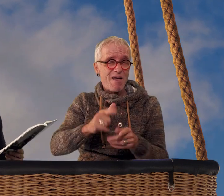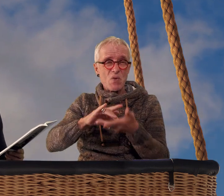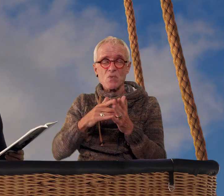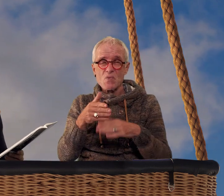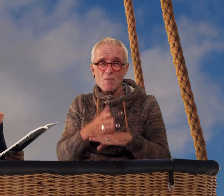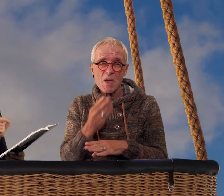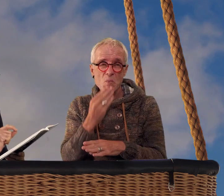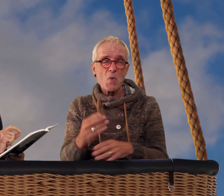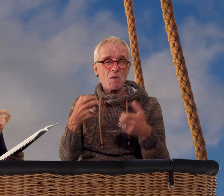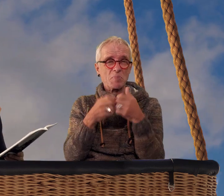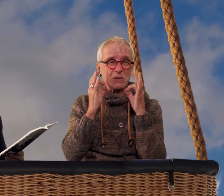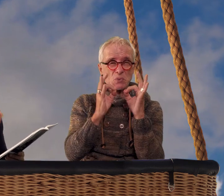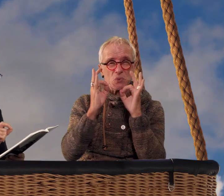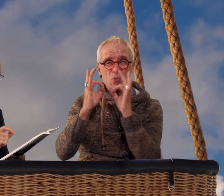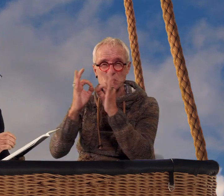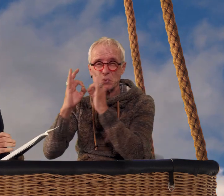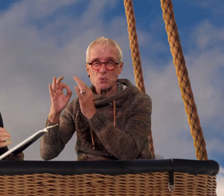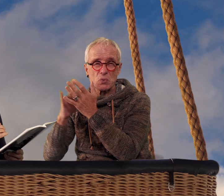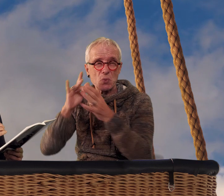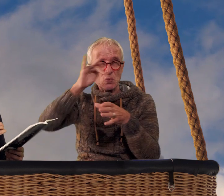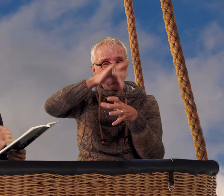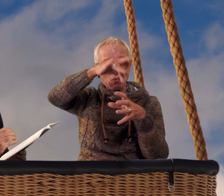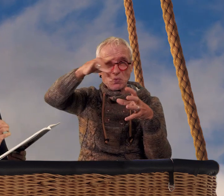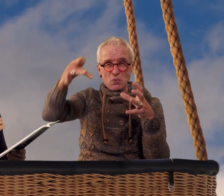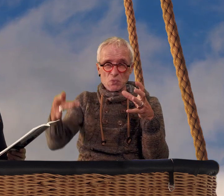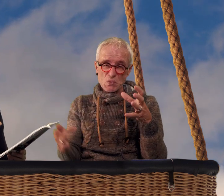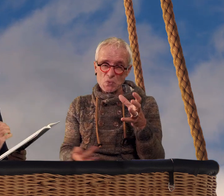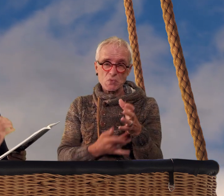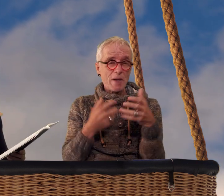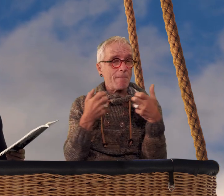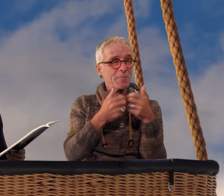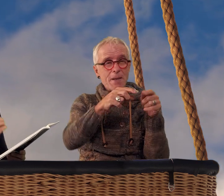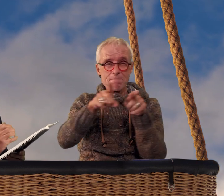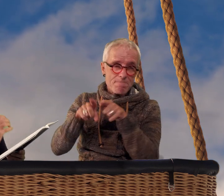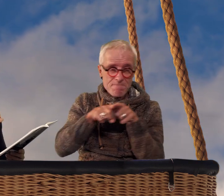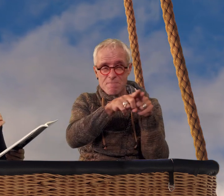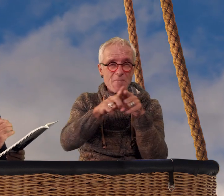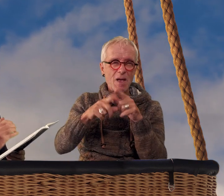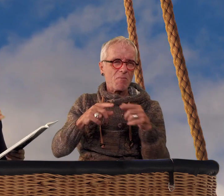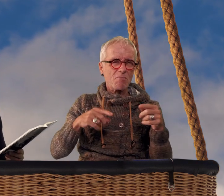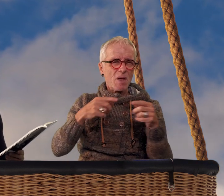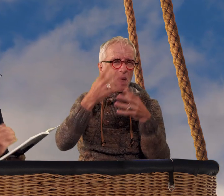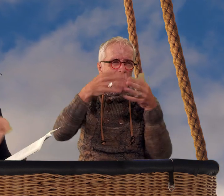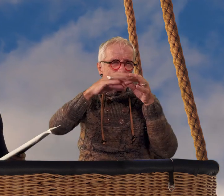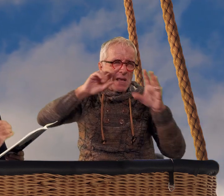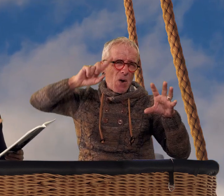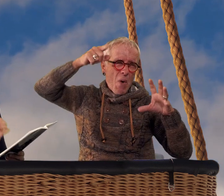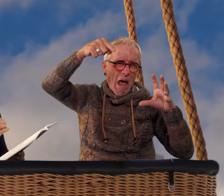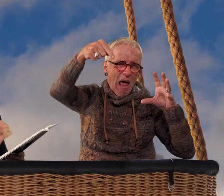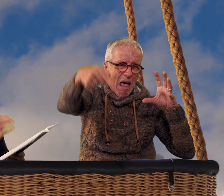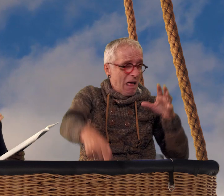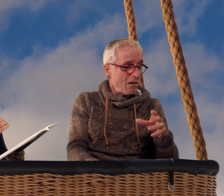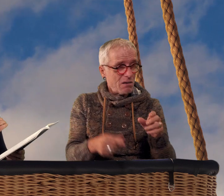un tarif exact pour tous les lieux de passage. Mais les prix seront les mêmes pour les contrées les plus éloignées de notre hémisphère.